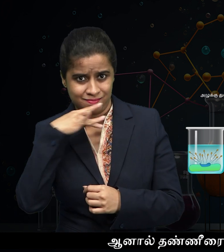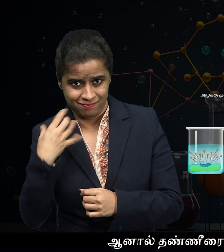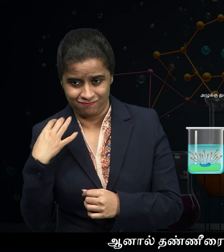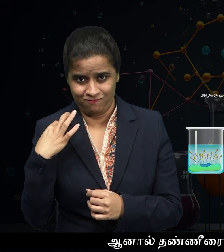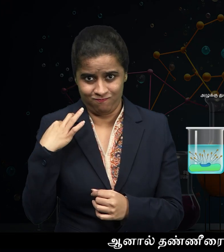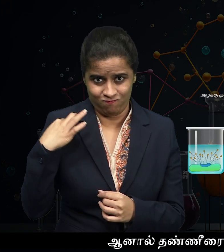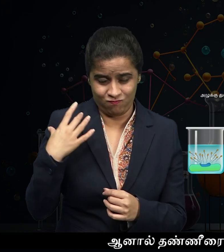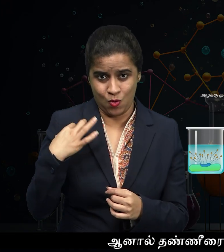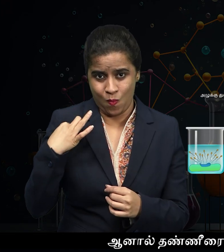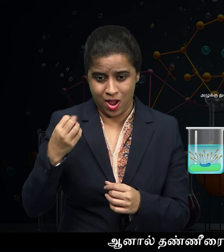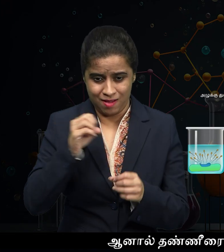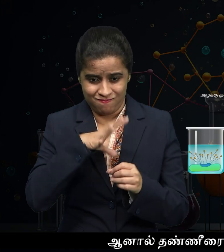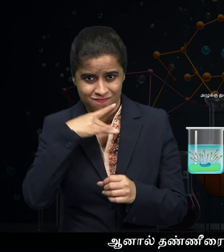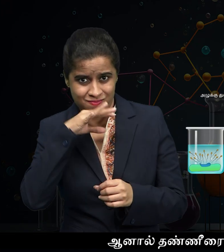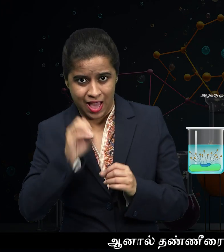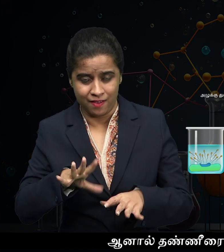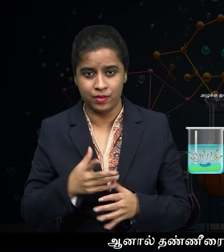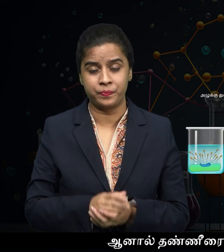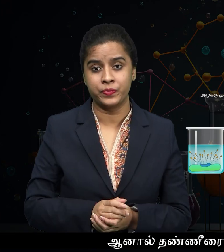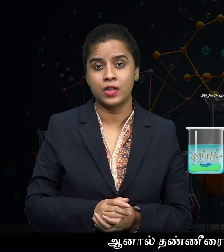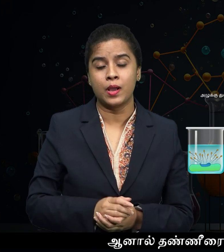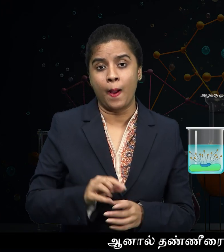ஆனால் தண்ணீரை நோக்கி ஈர்க்கப்படுவதில்லை.